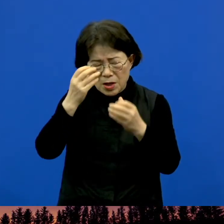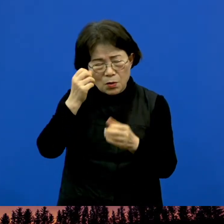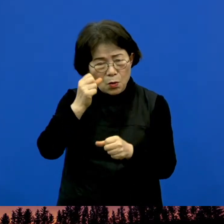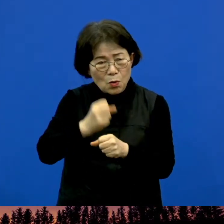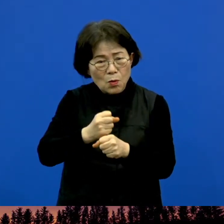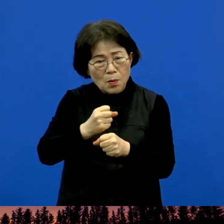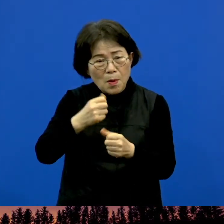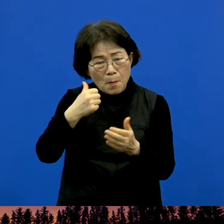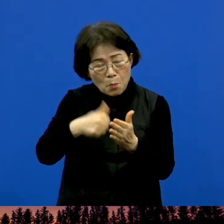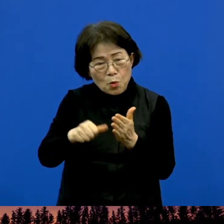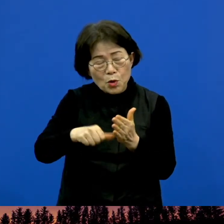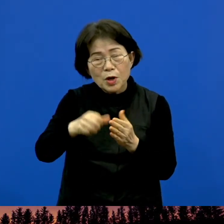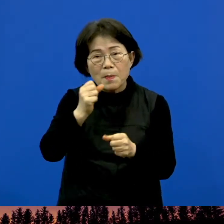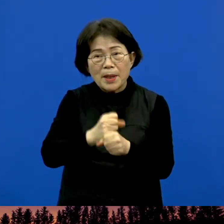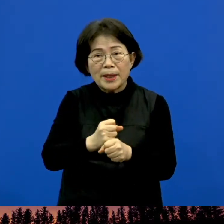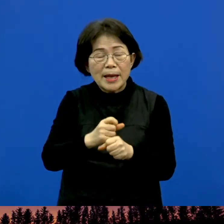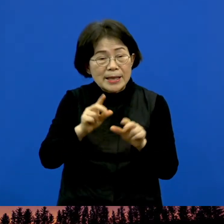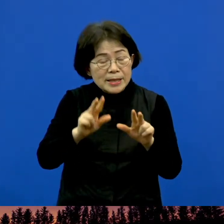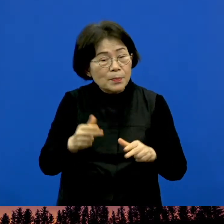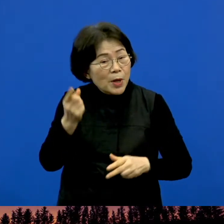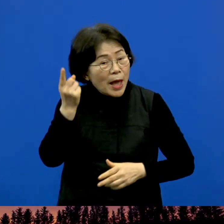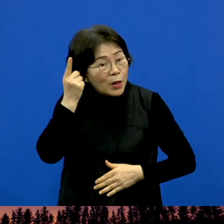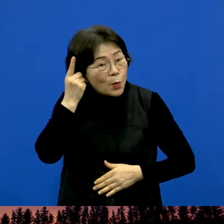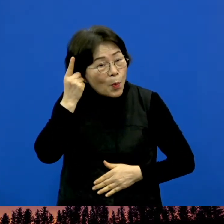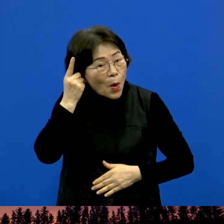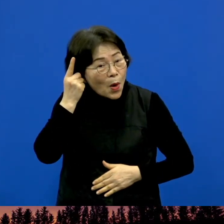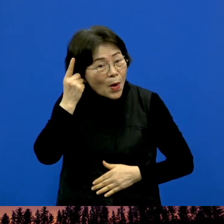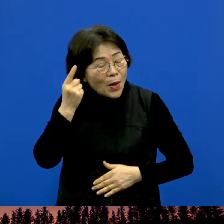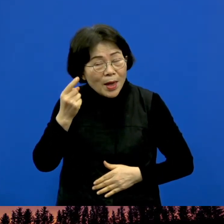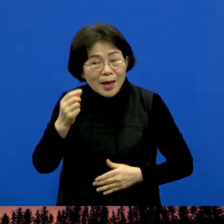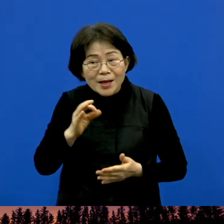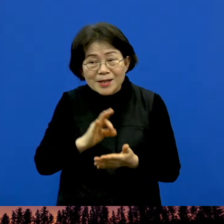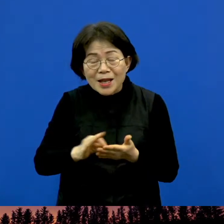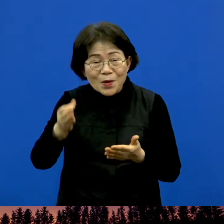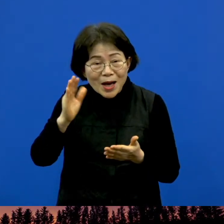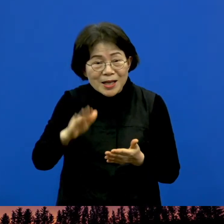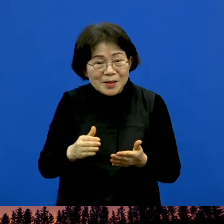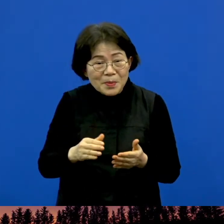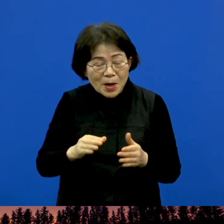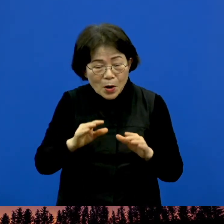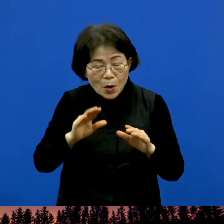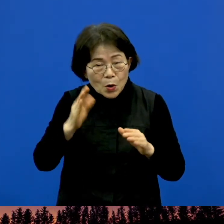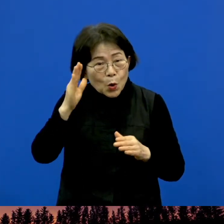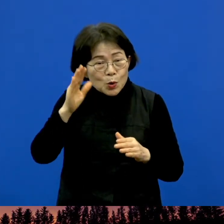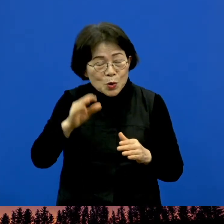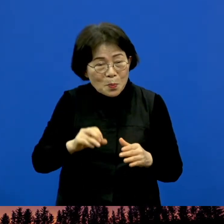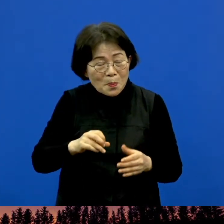지금 여러분들 핸드폰 들고 있는데 최신형 들고 있는 분 들지는 마시고.